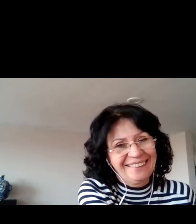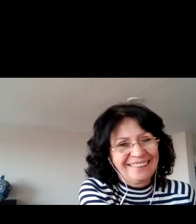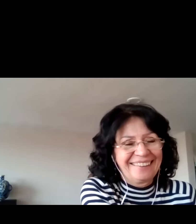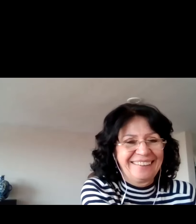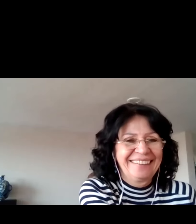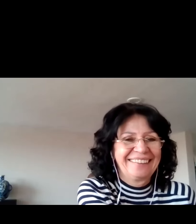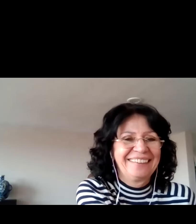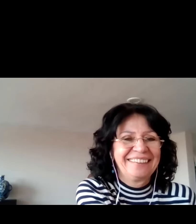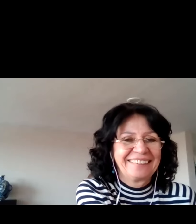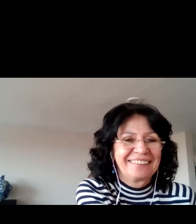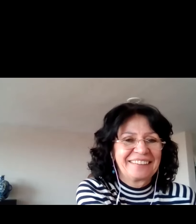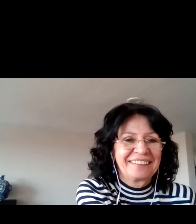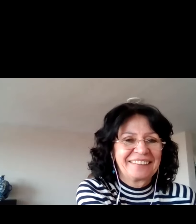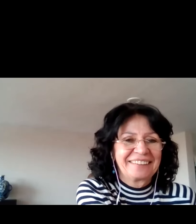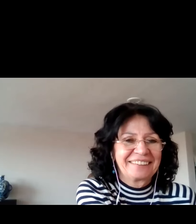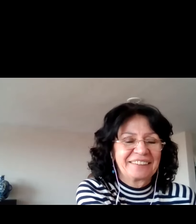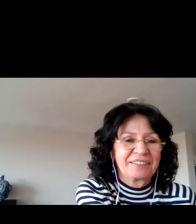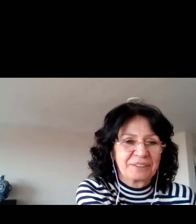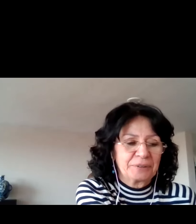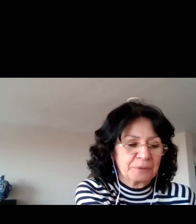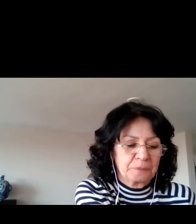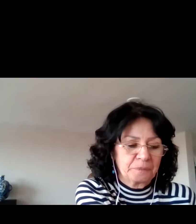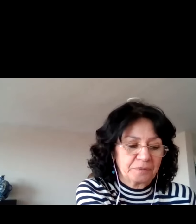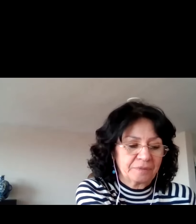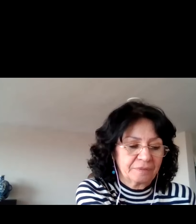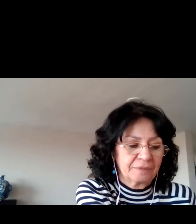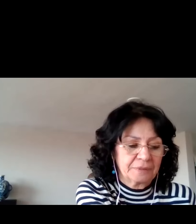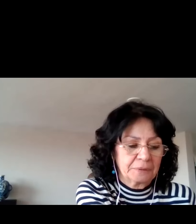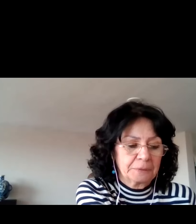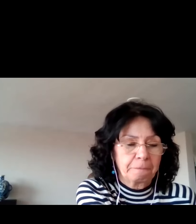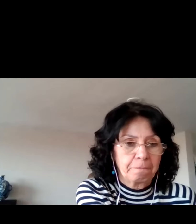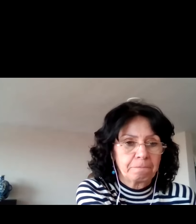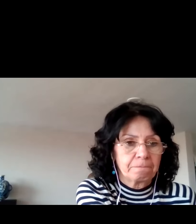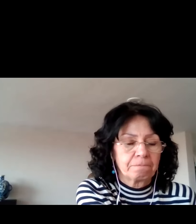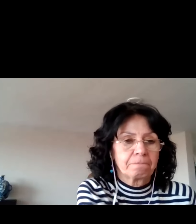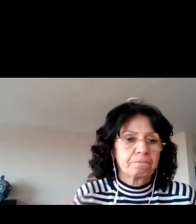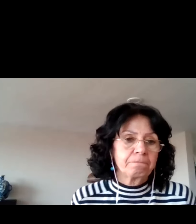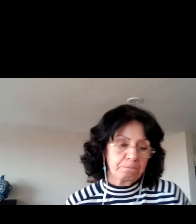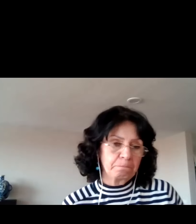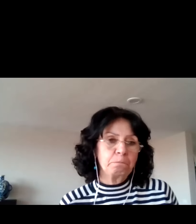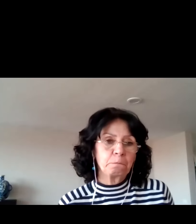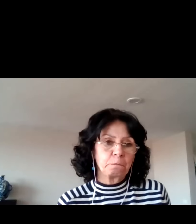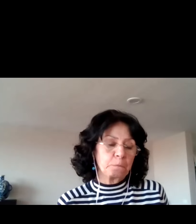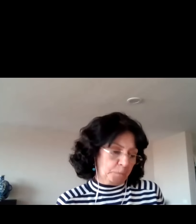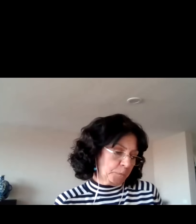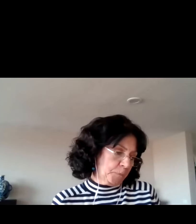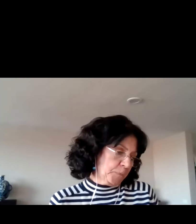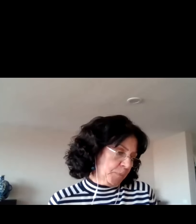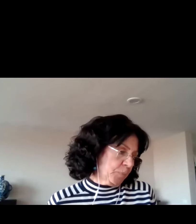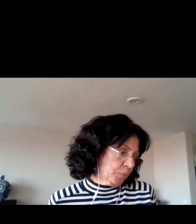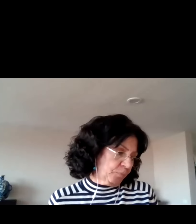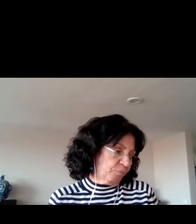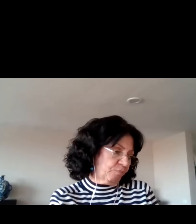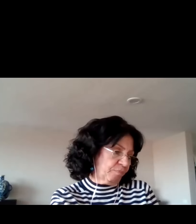nada más así el gendarmito que va a estar ahí vigilando eso. No, tú puedes tener pues muchas cachuchas, ¿no? O sea, pues a lo